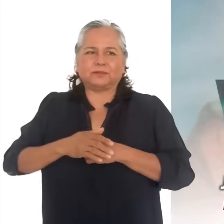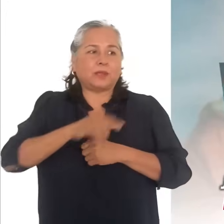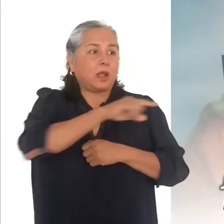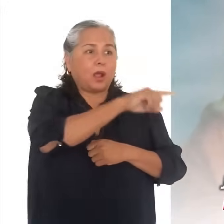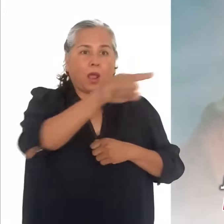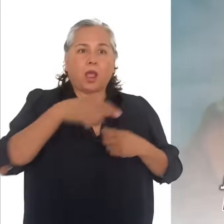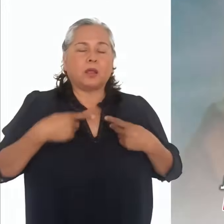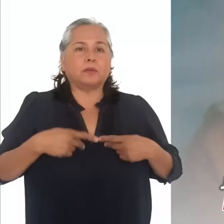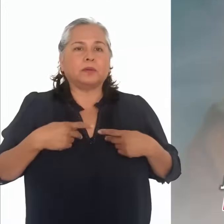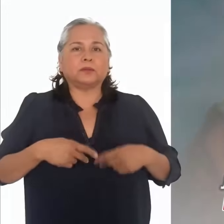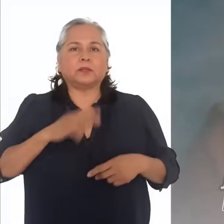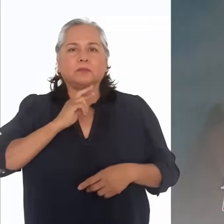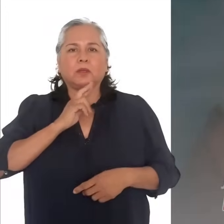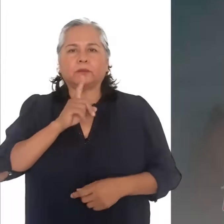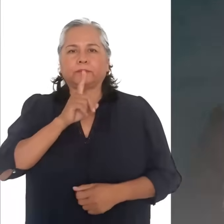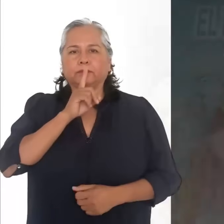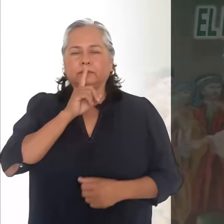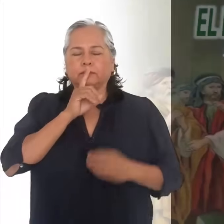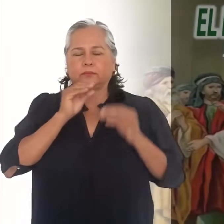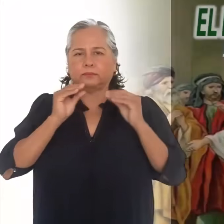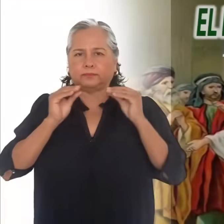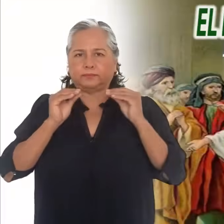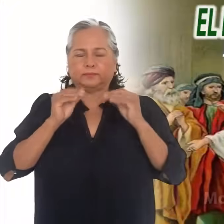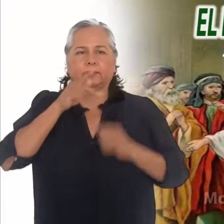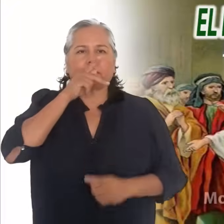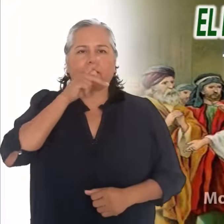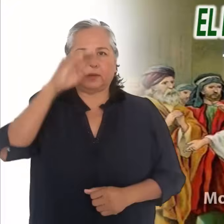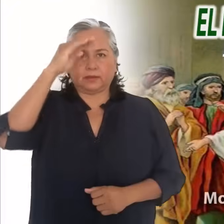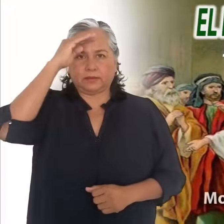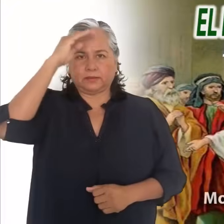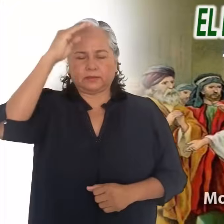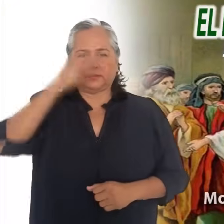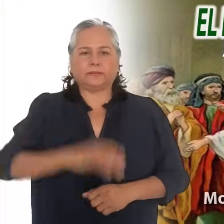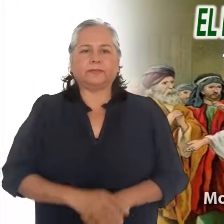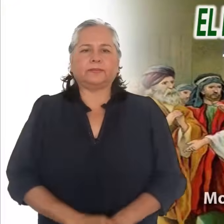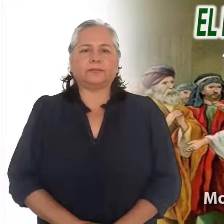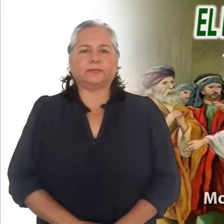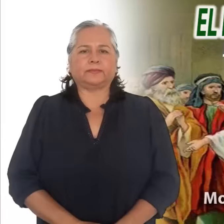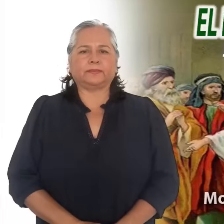ya nadie se atrevió a hacerle más preguntas. Palabra del Señor.